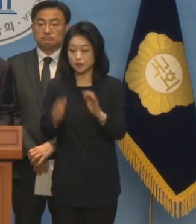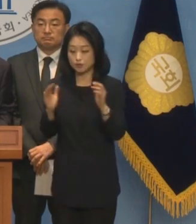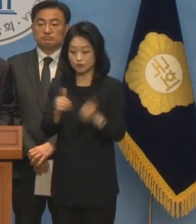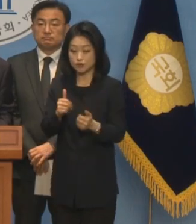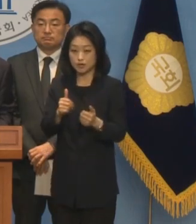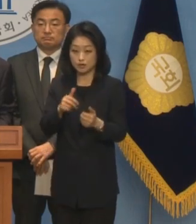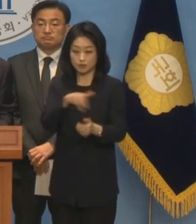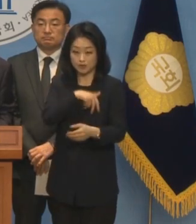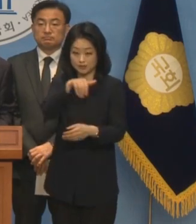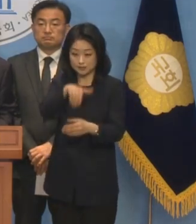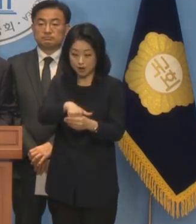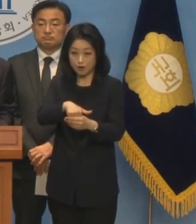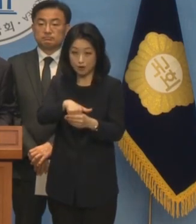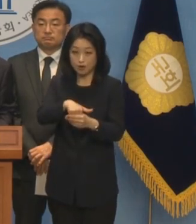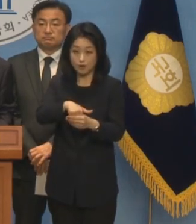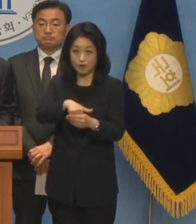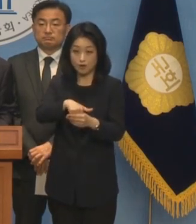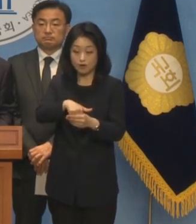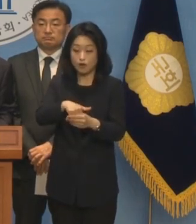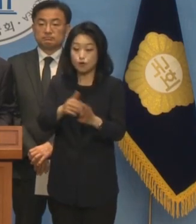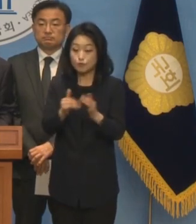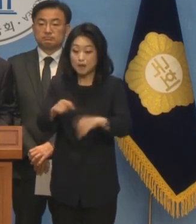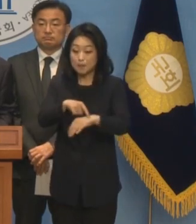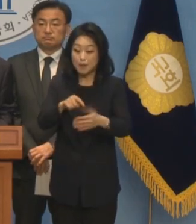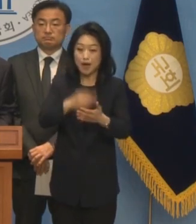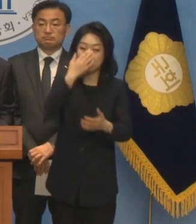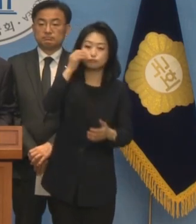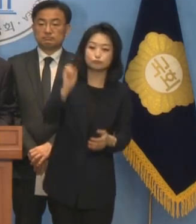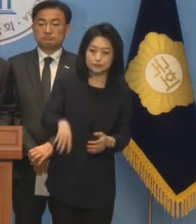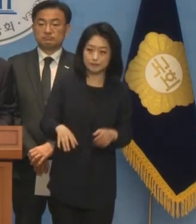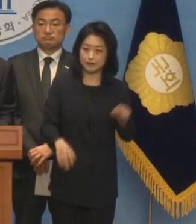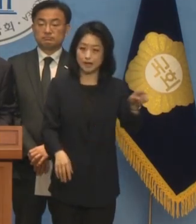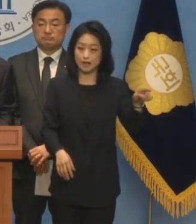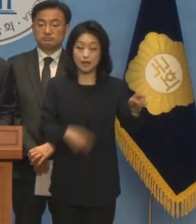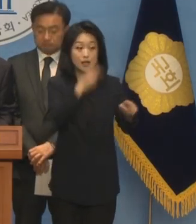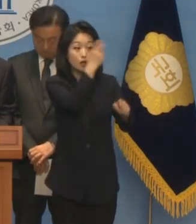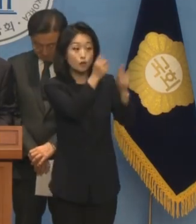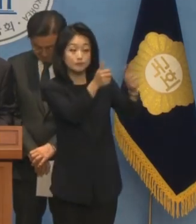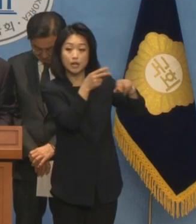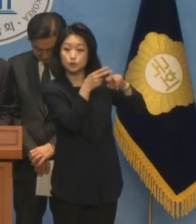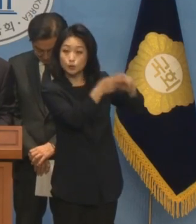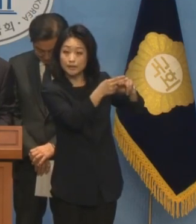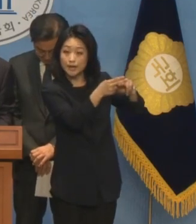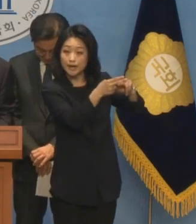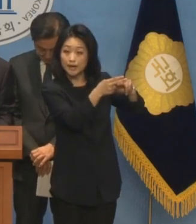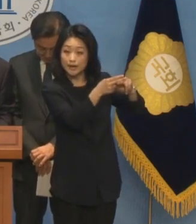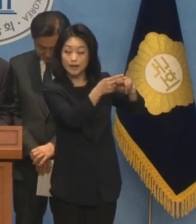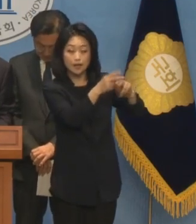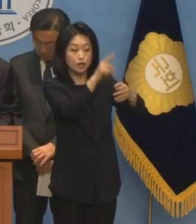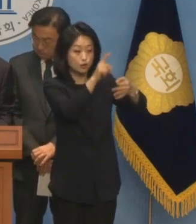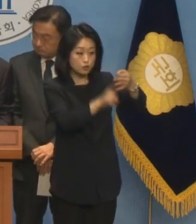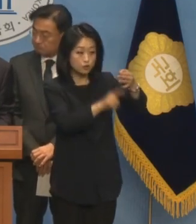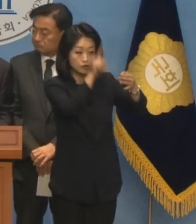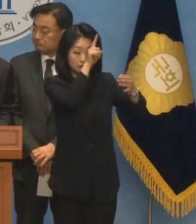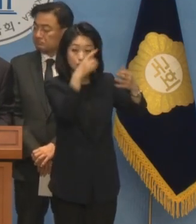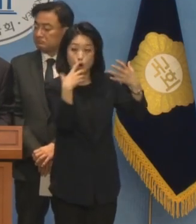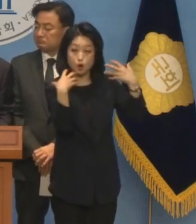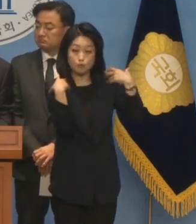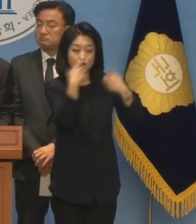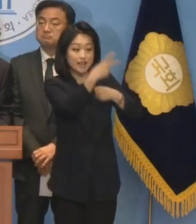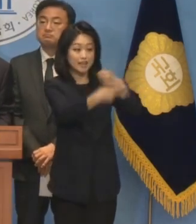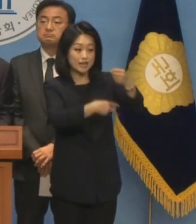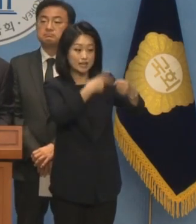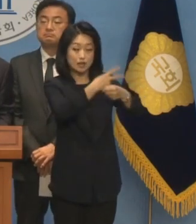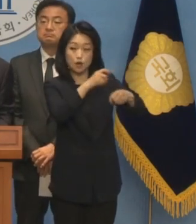처사입니다 총선 민심의 요체는 검찰 독재로 점철된 윤성열 정권 인연을